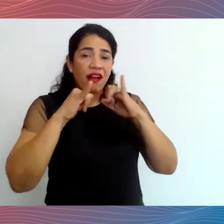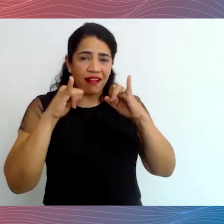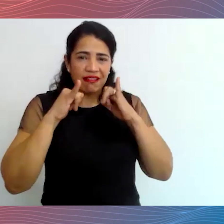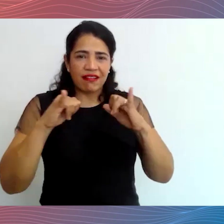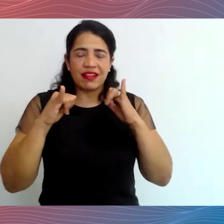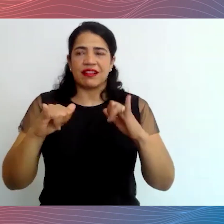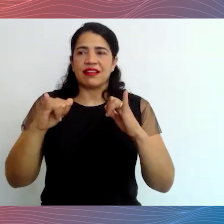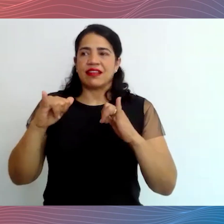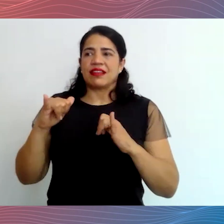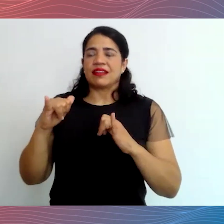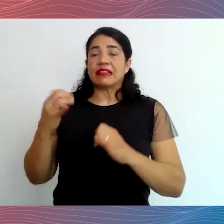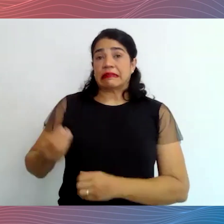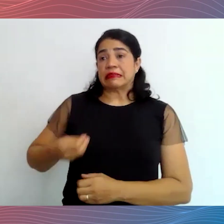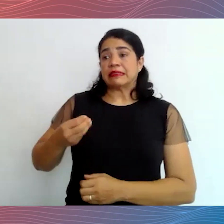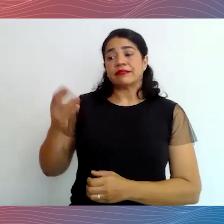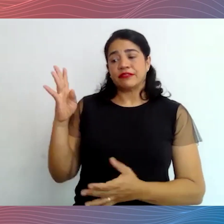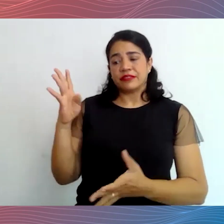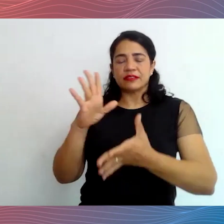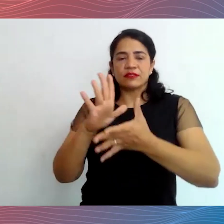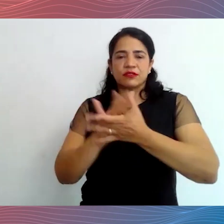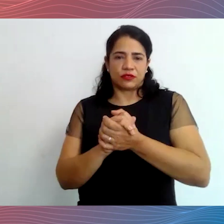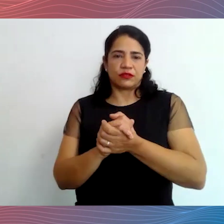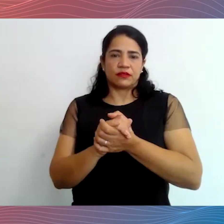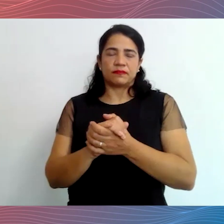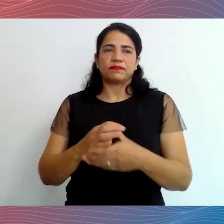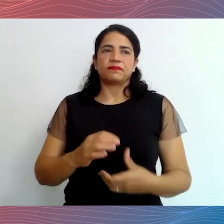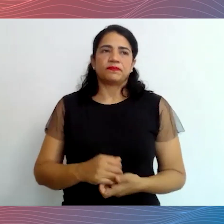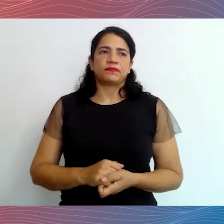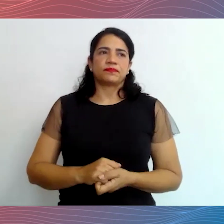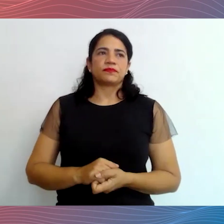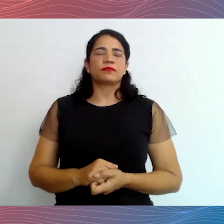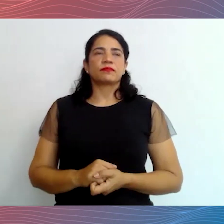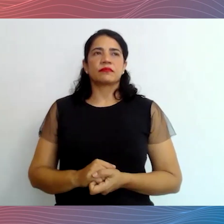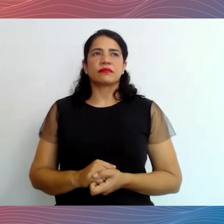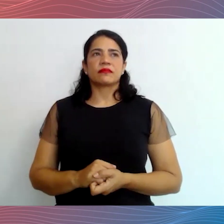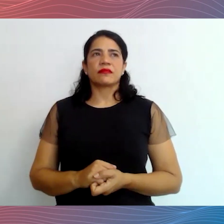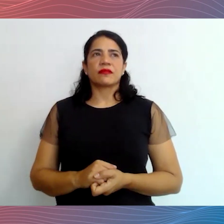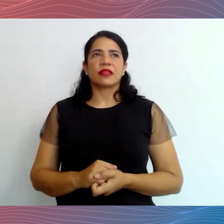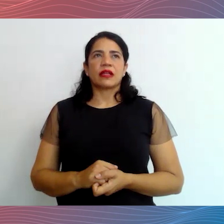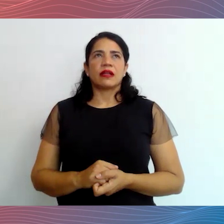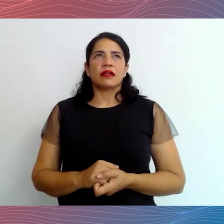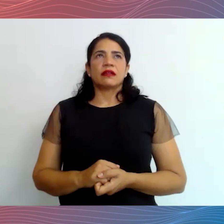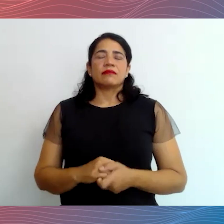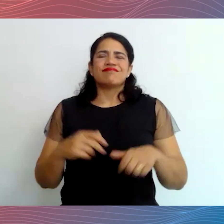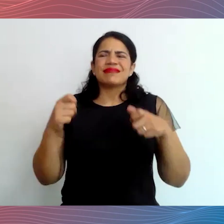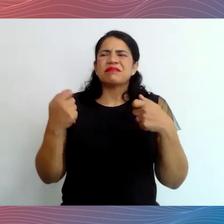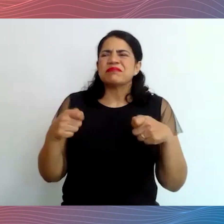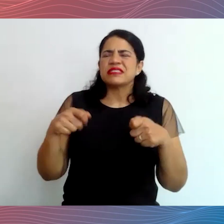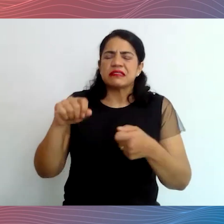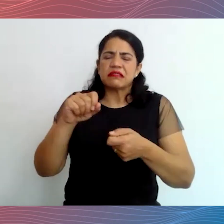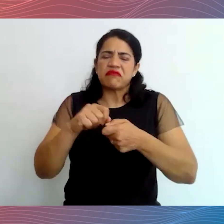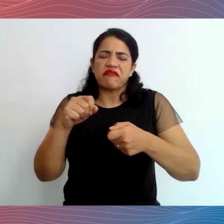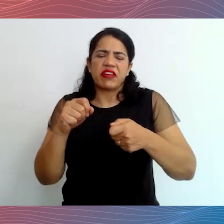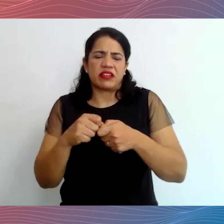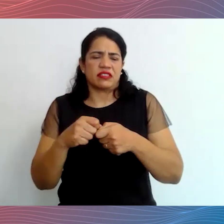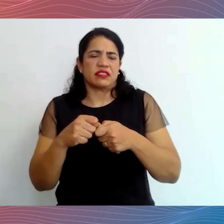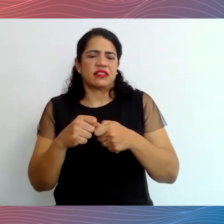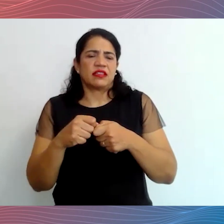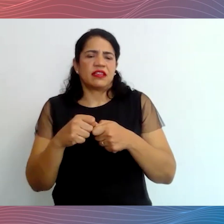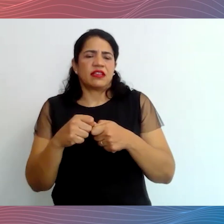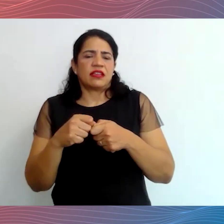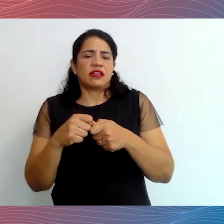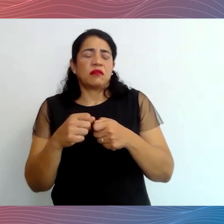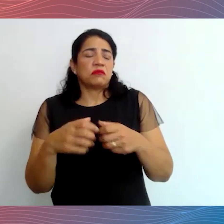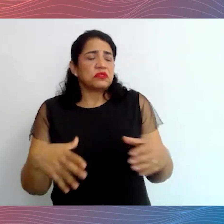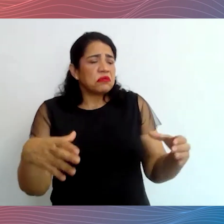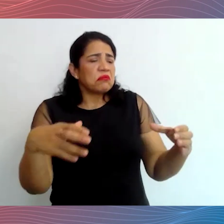nós não adianta fazer eventos de casais, encontro de casais, né,